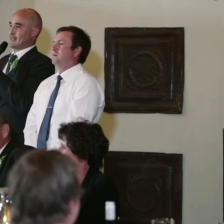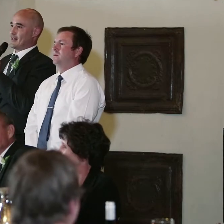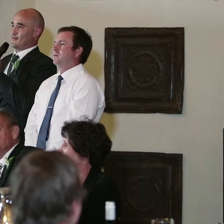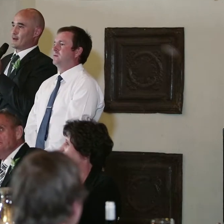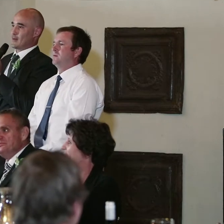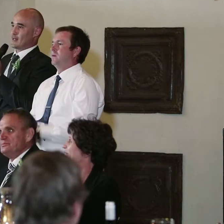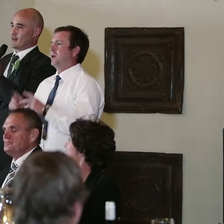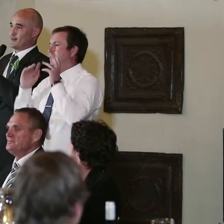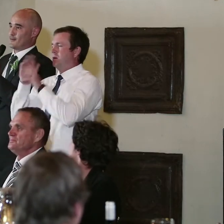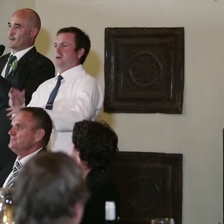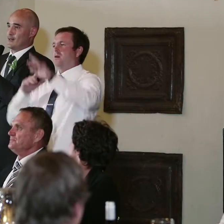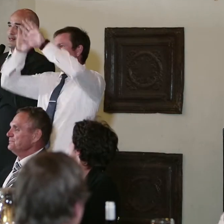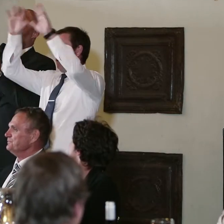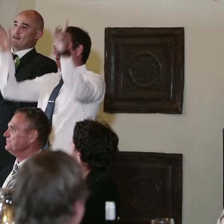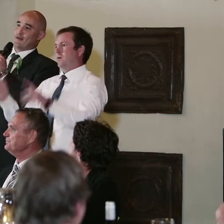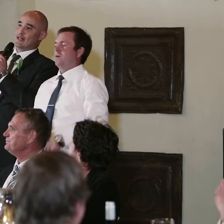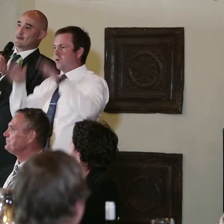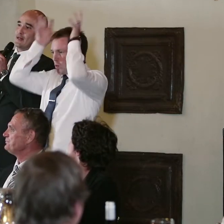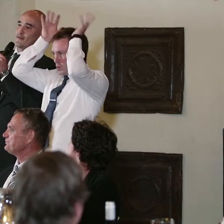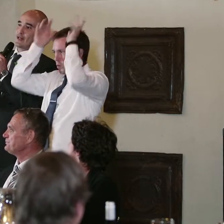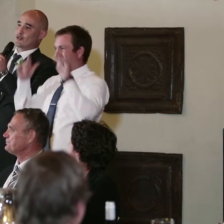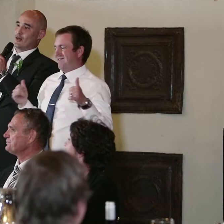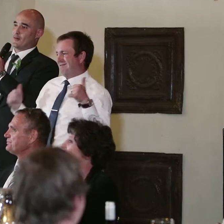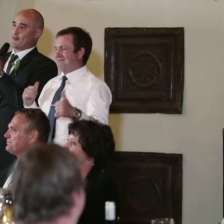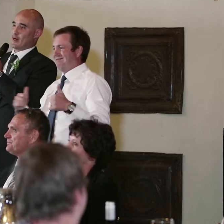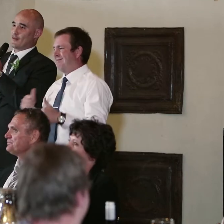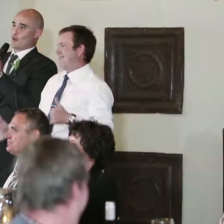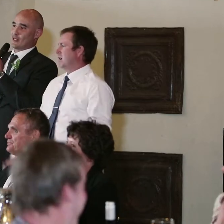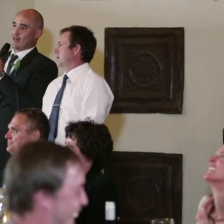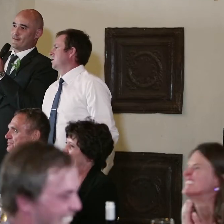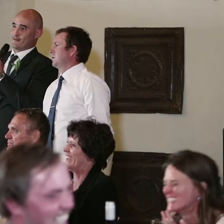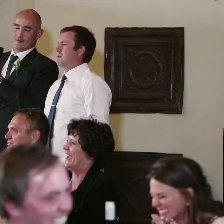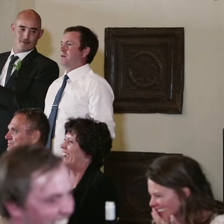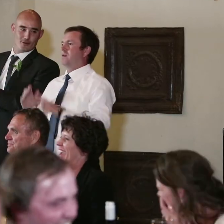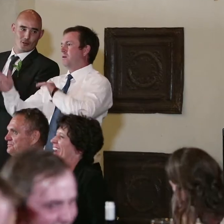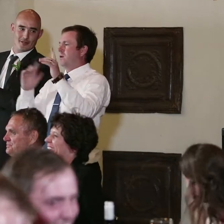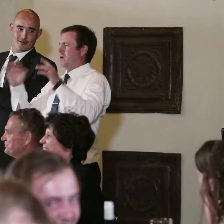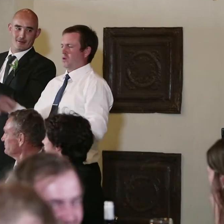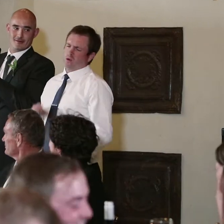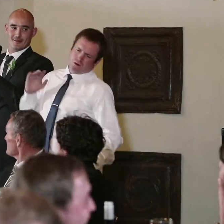en Mexico van Amerika af, for Elsby en Fransjoel van al die part van Londen af,